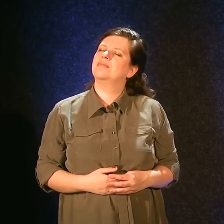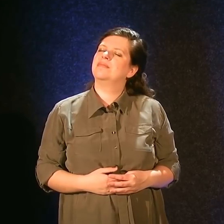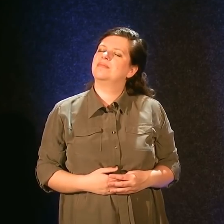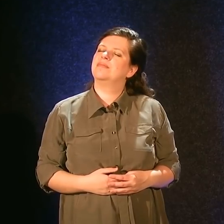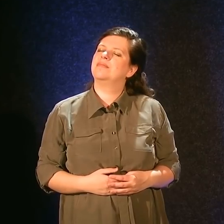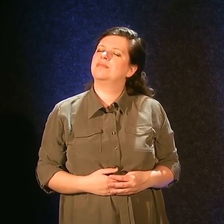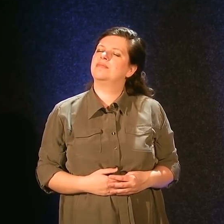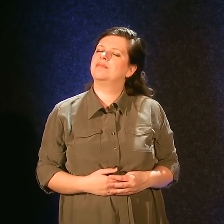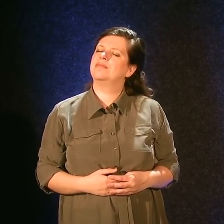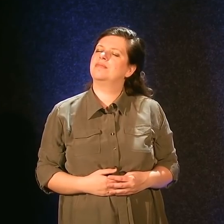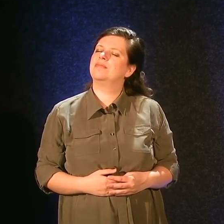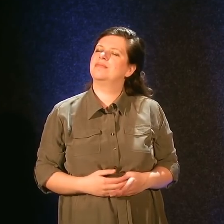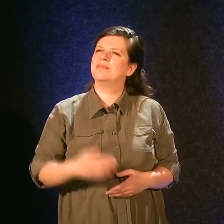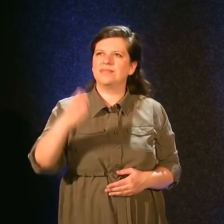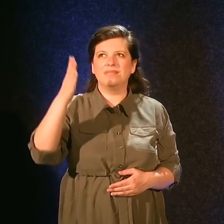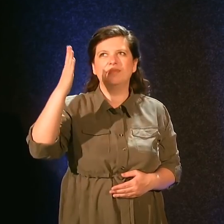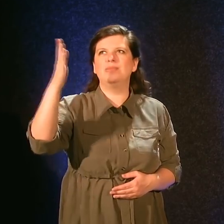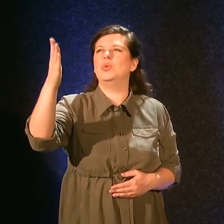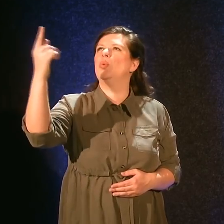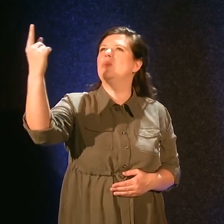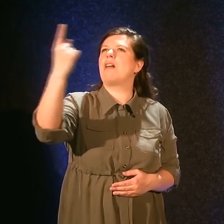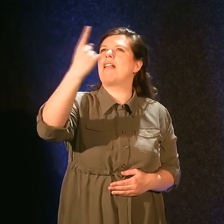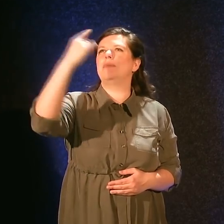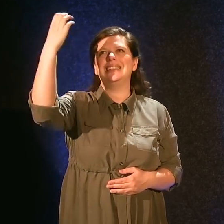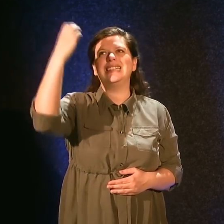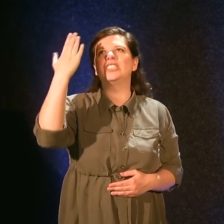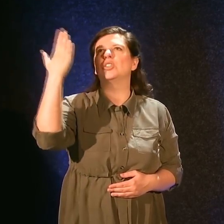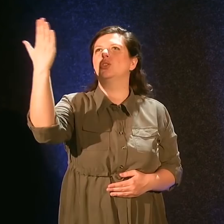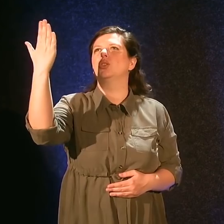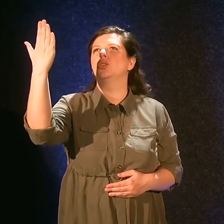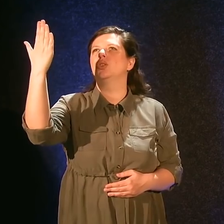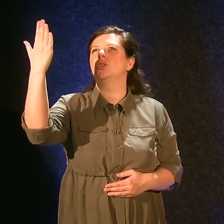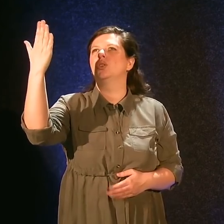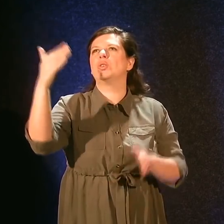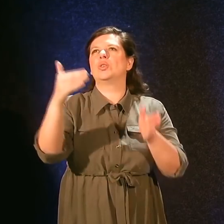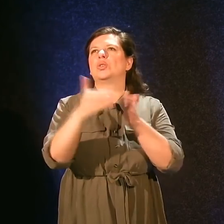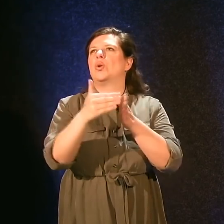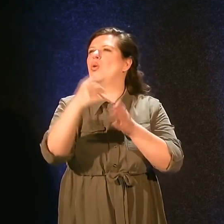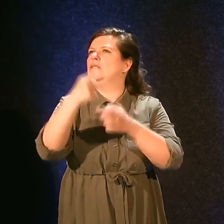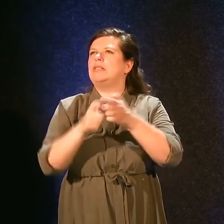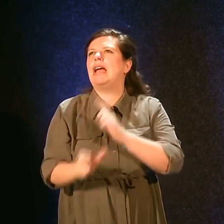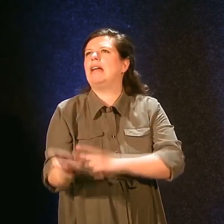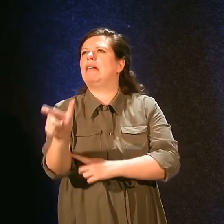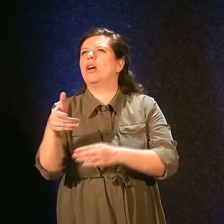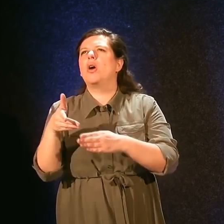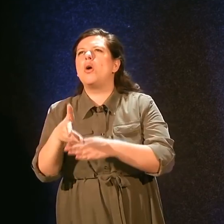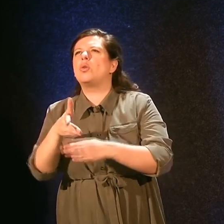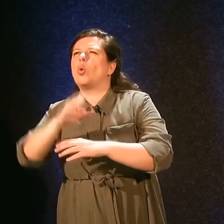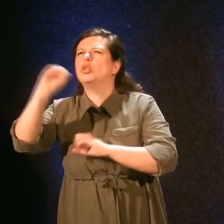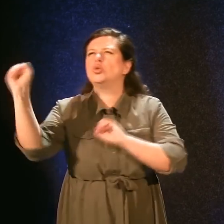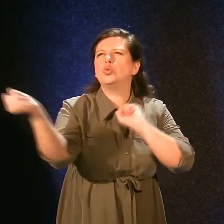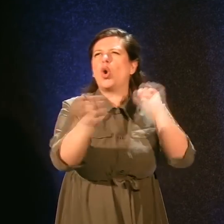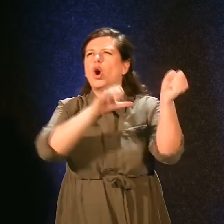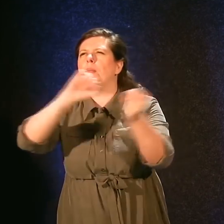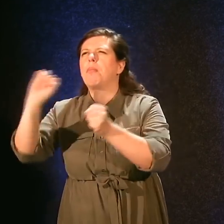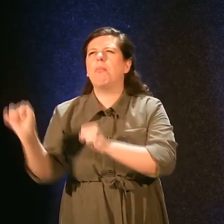throne. 'Cause you are Christ alone, cornerstone, and through the storm he is Lord.